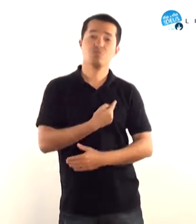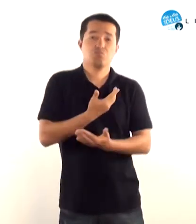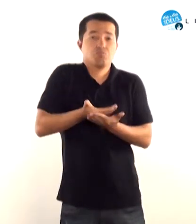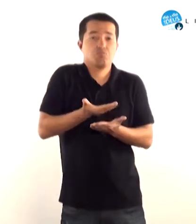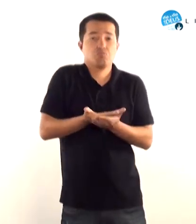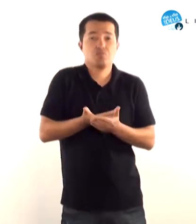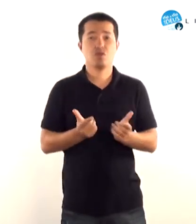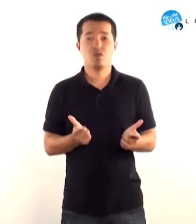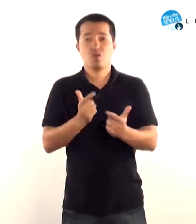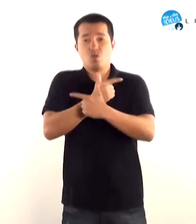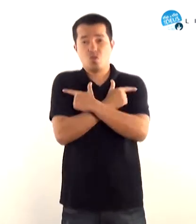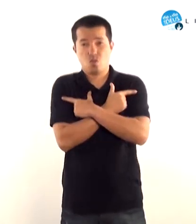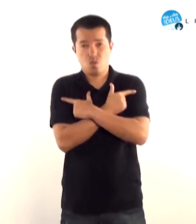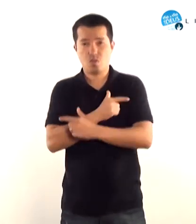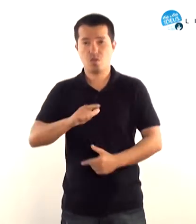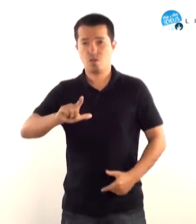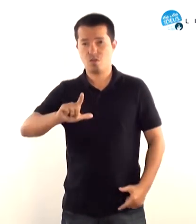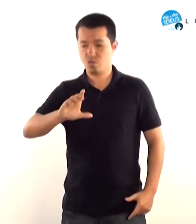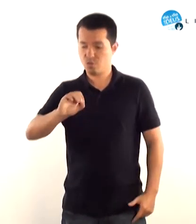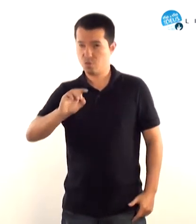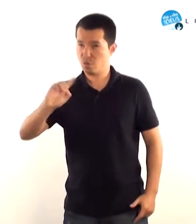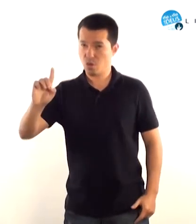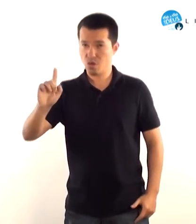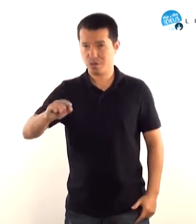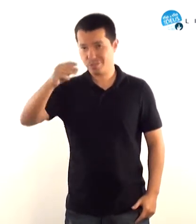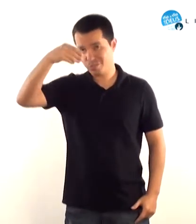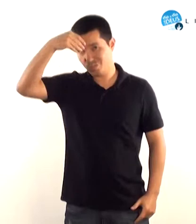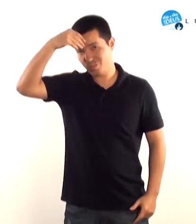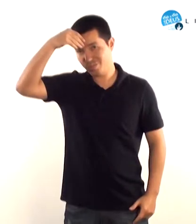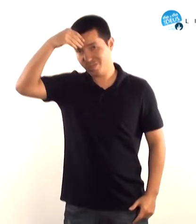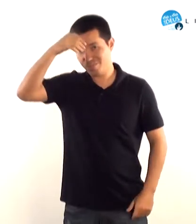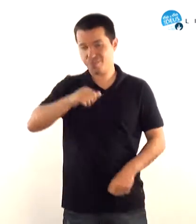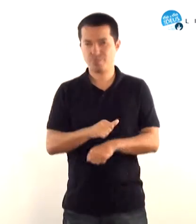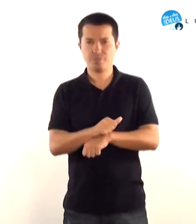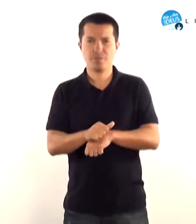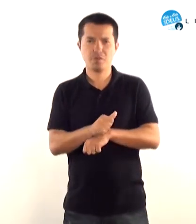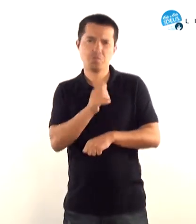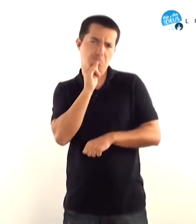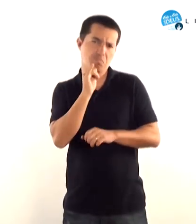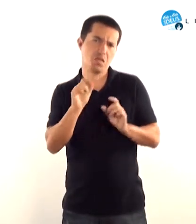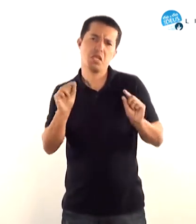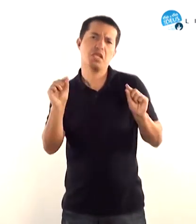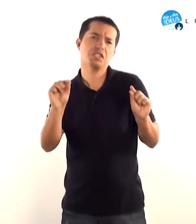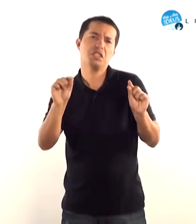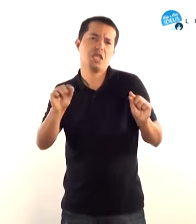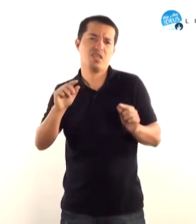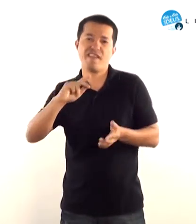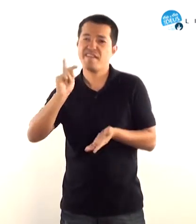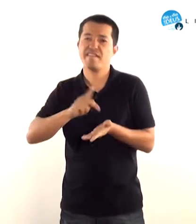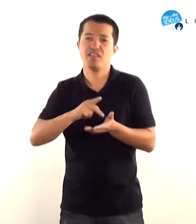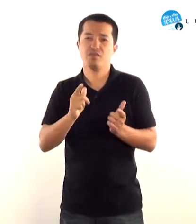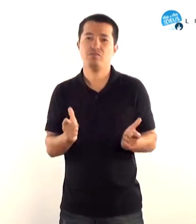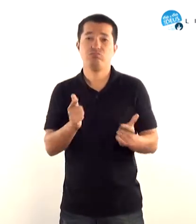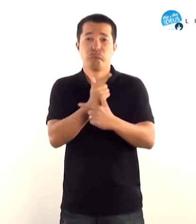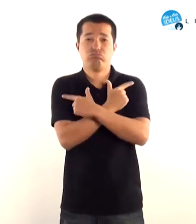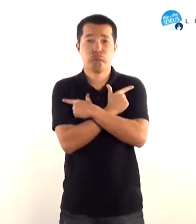Ló. Esse é o nosso projeto para hoje de manhã. Primeiro, quem era Ló? Vamos lembrar, se você está estudando a